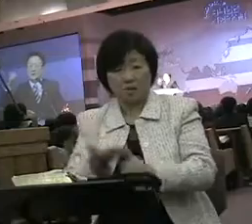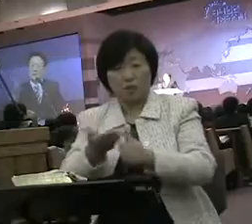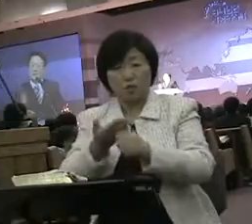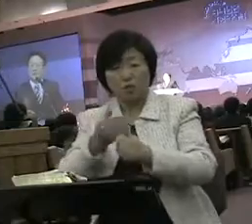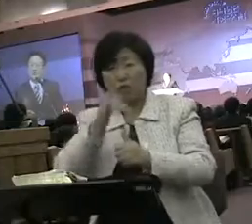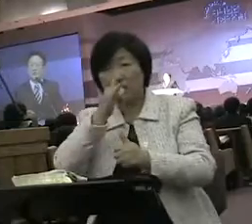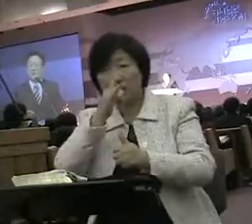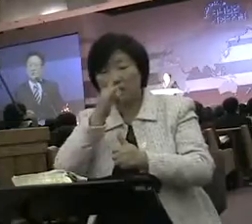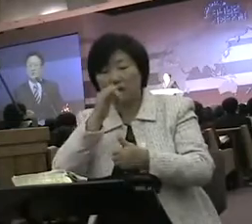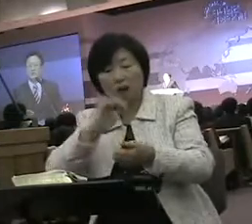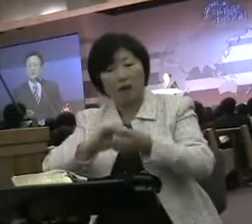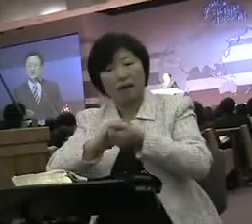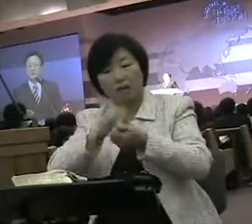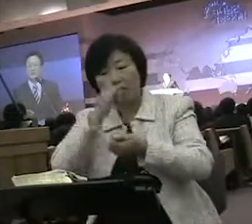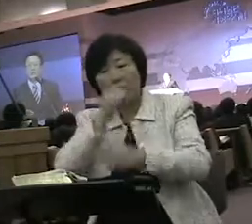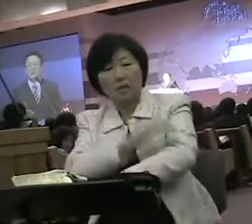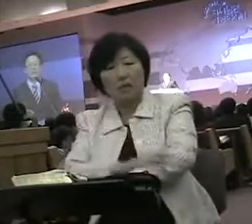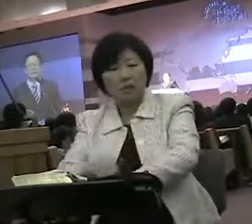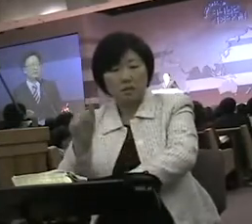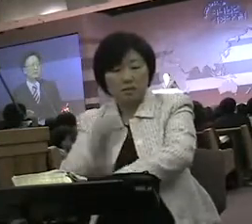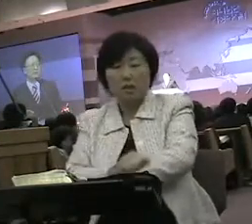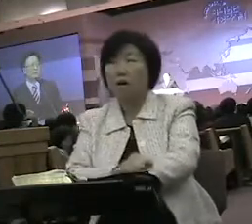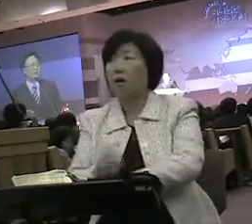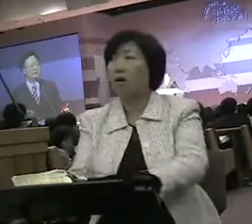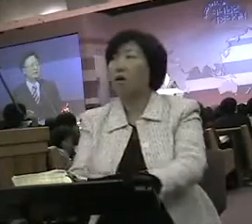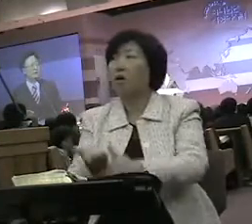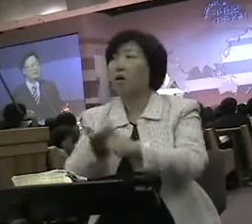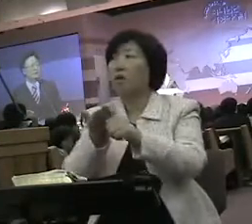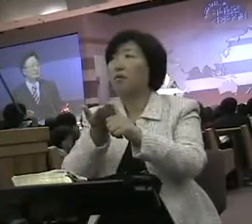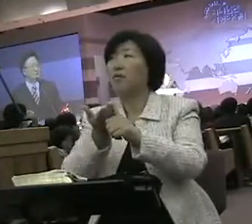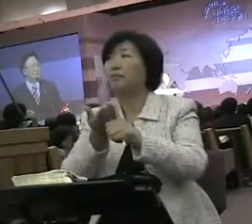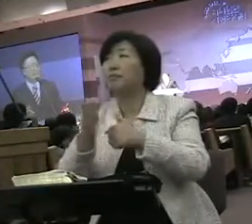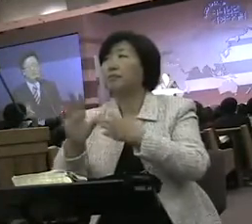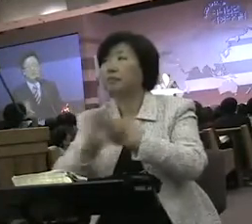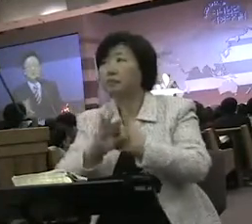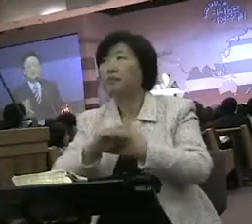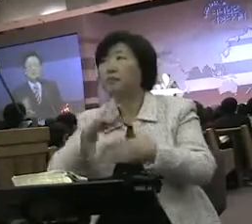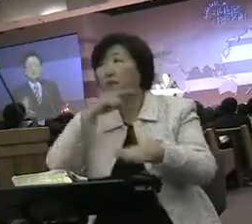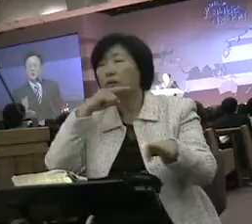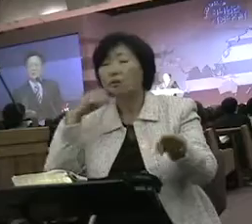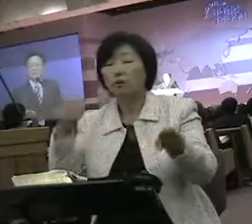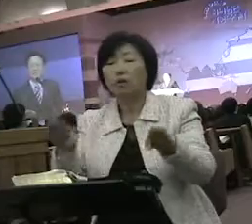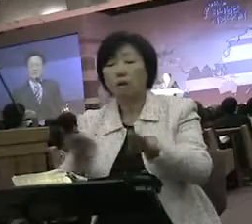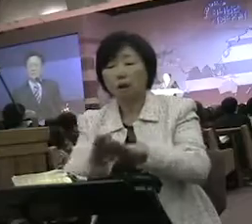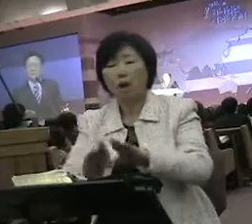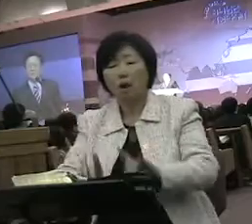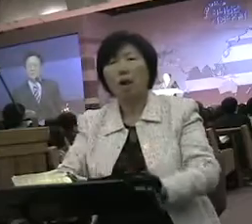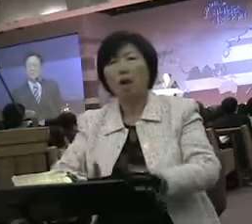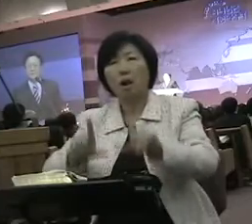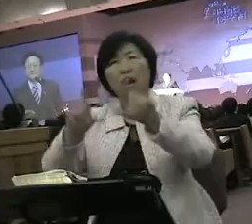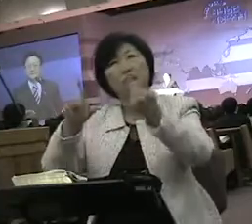정말 잘 키우면 결혼하고 나서도 그냥 주일 성수 정도